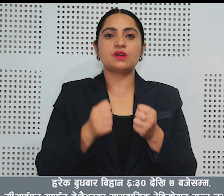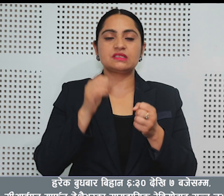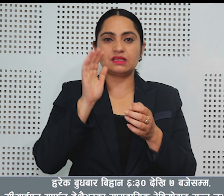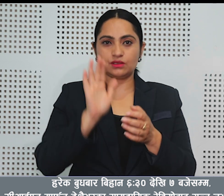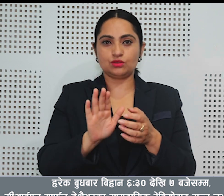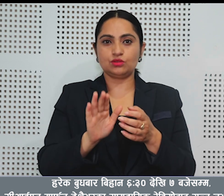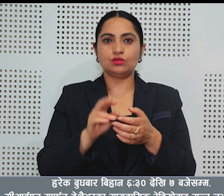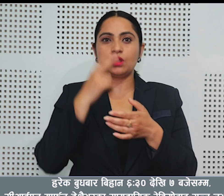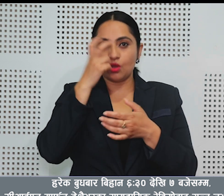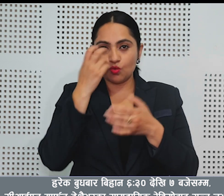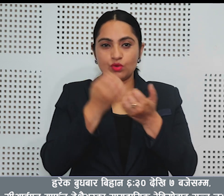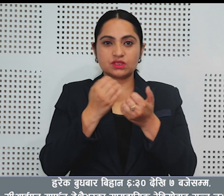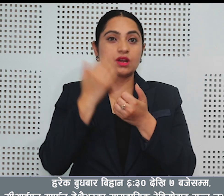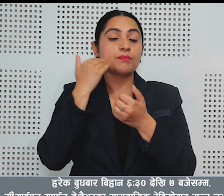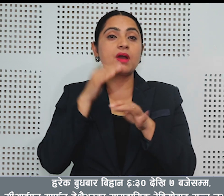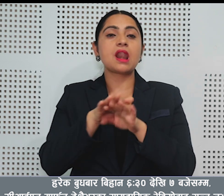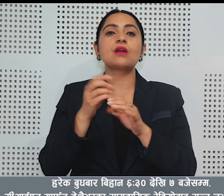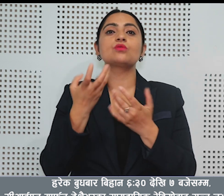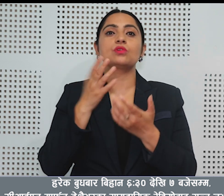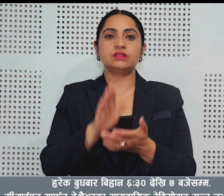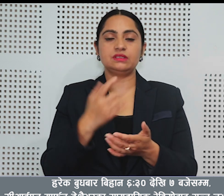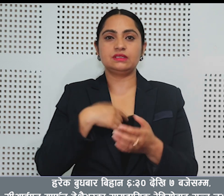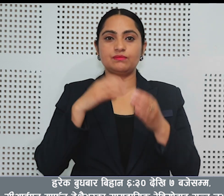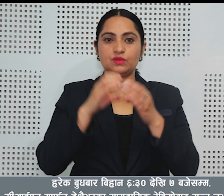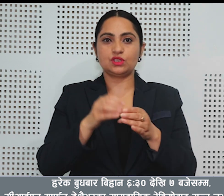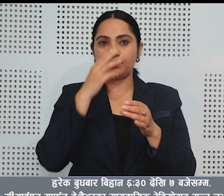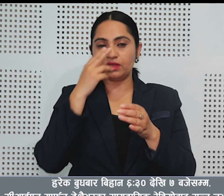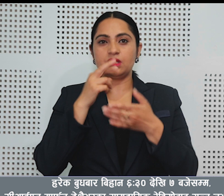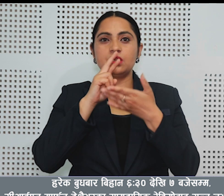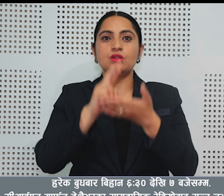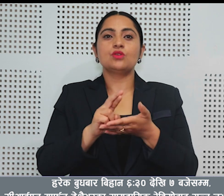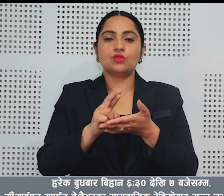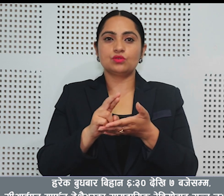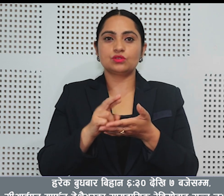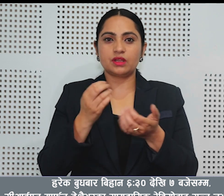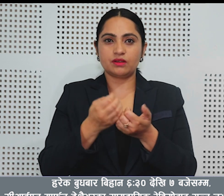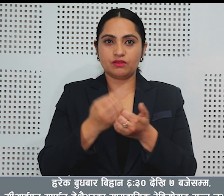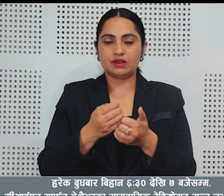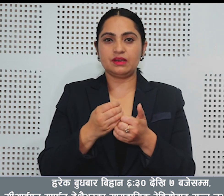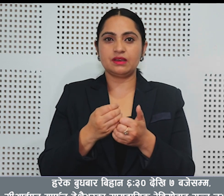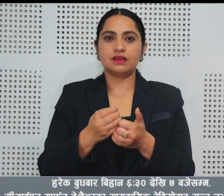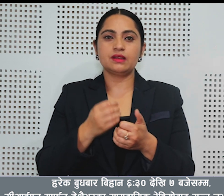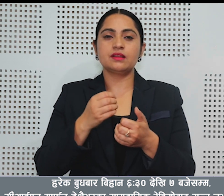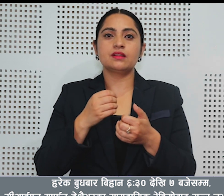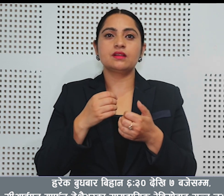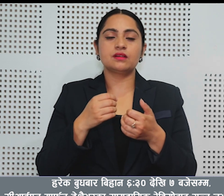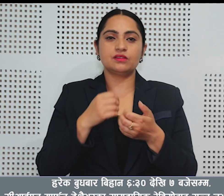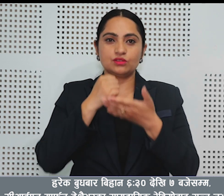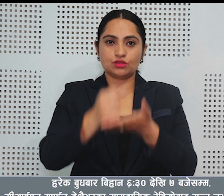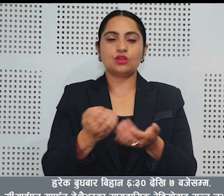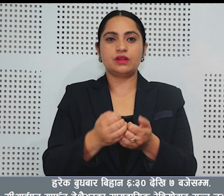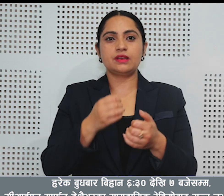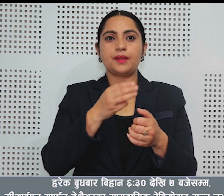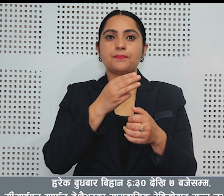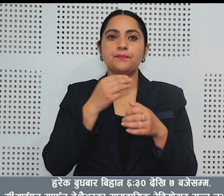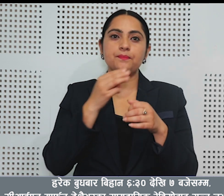खोज तथा उद्धार गर्ने महिलाहरू कति छ? हामी समुदायमा चाहिँ खोज तथा उद्धारकर्ताहरू तयार गरिरहेका छौँ। समुदाय केही महिला छन्, तर